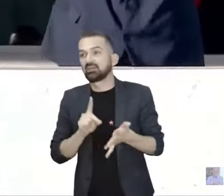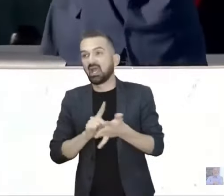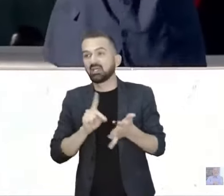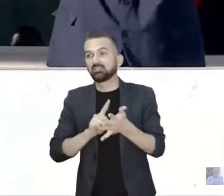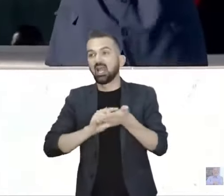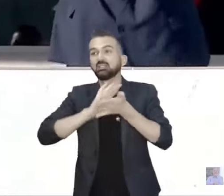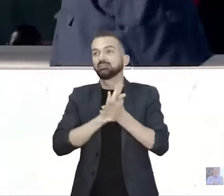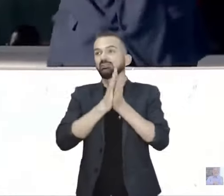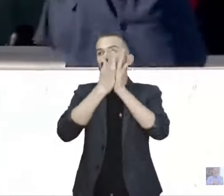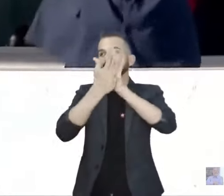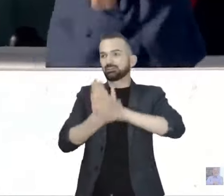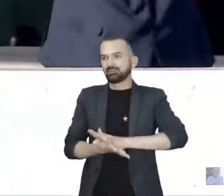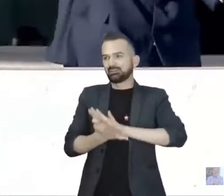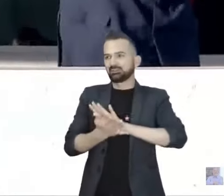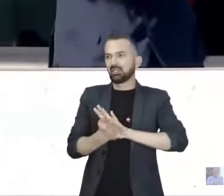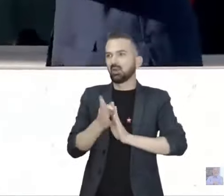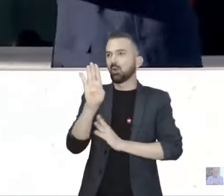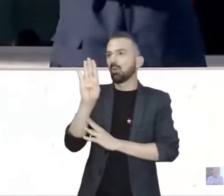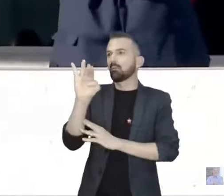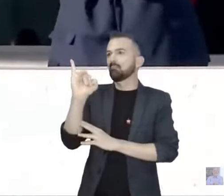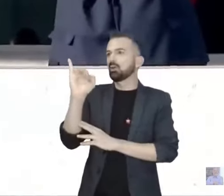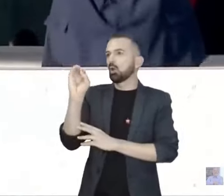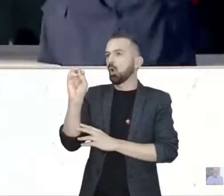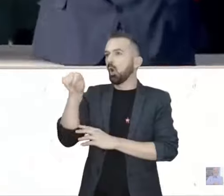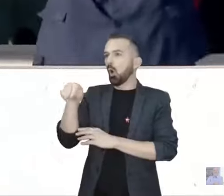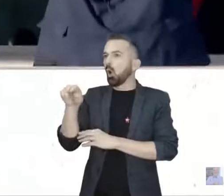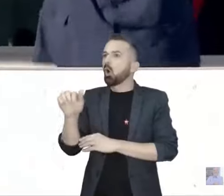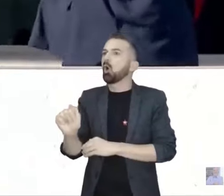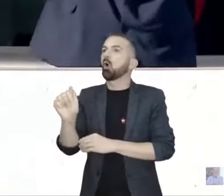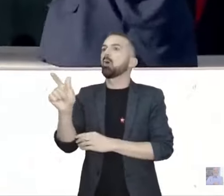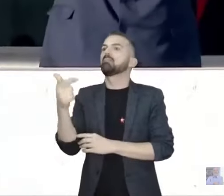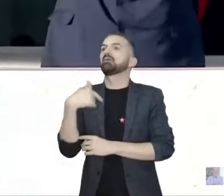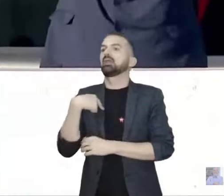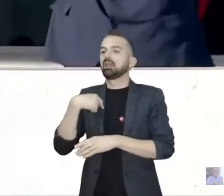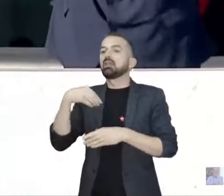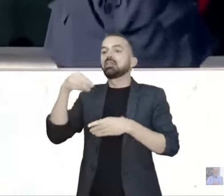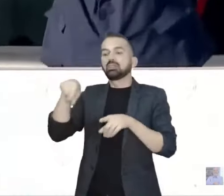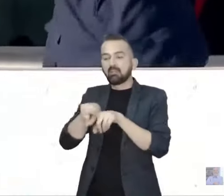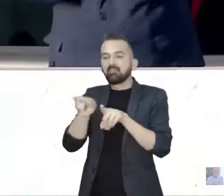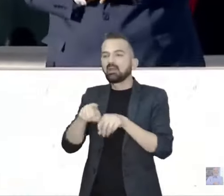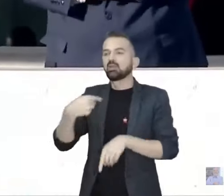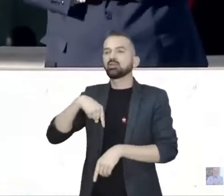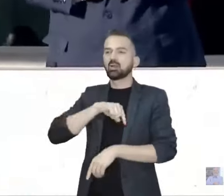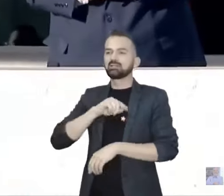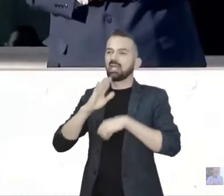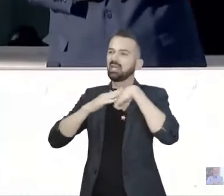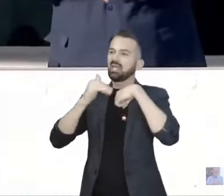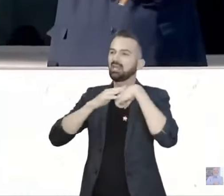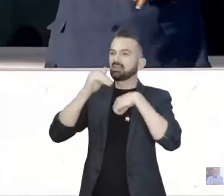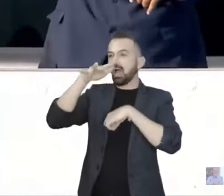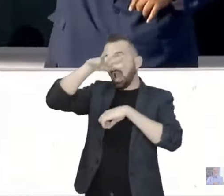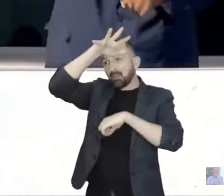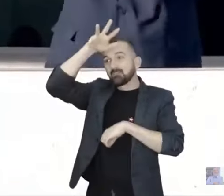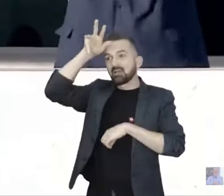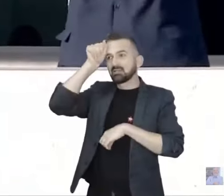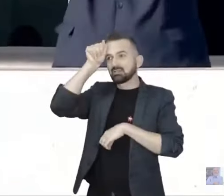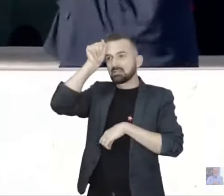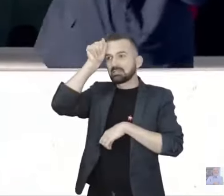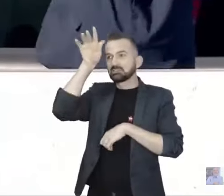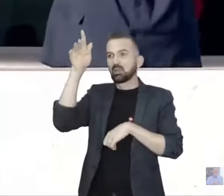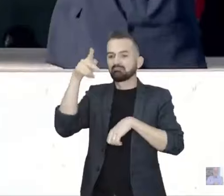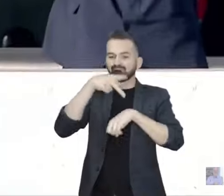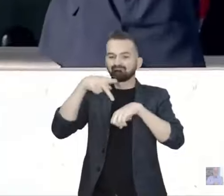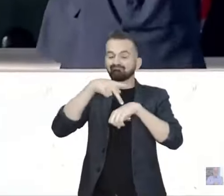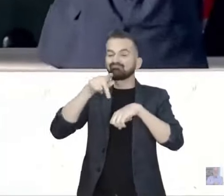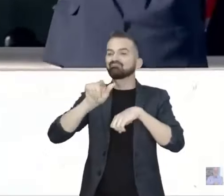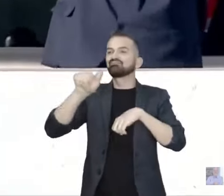biomas, sobretudo a nossa querida Amazônia. Romper com o isolamento internacional e voltar a